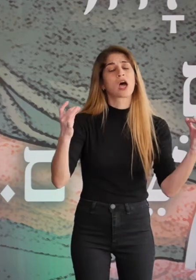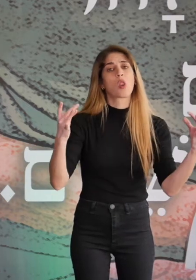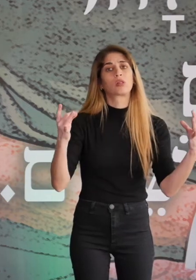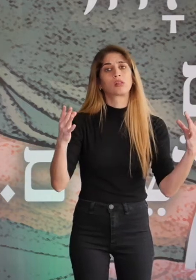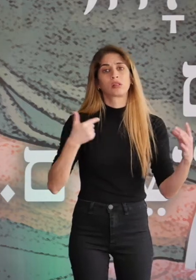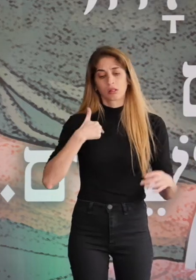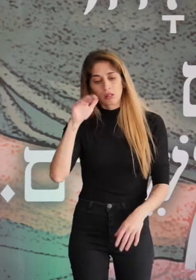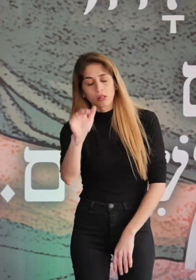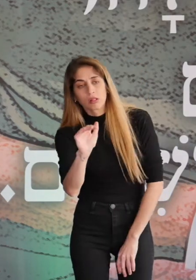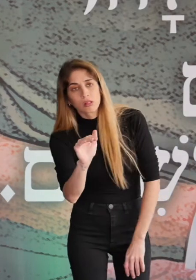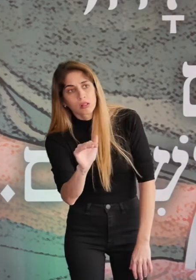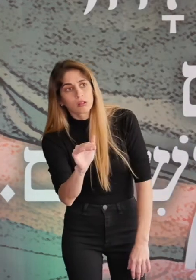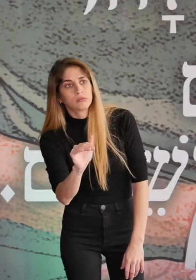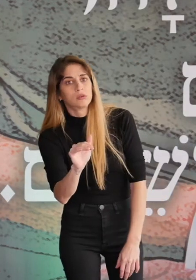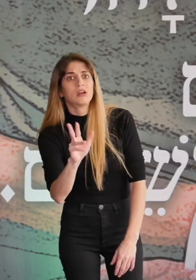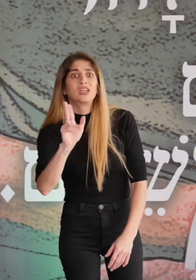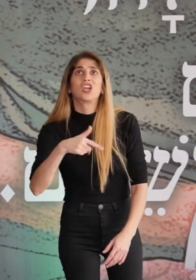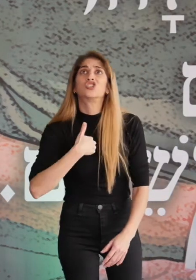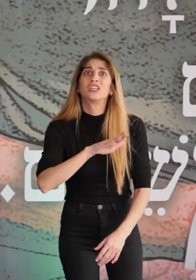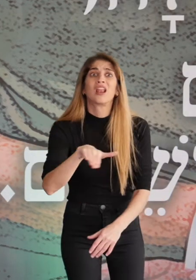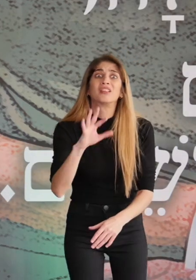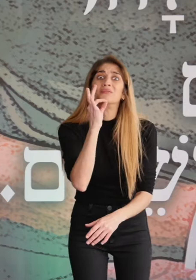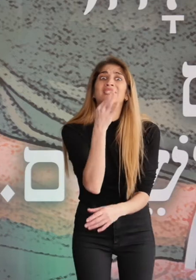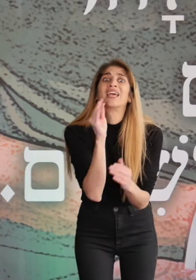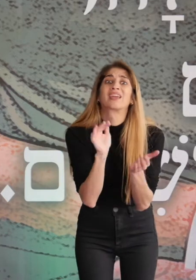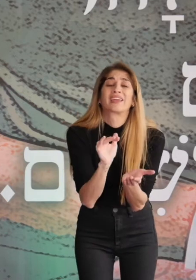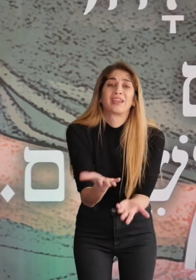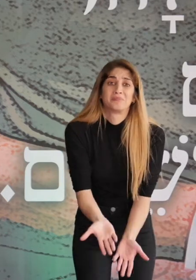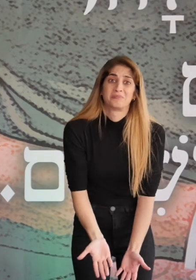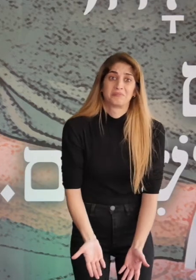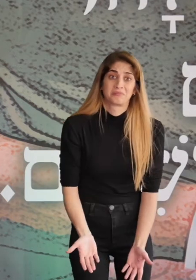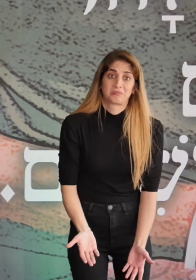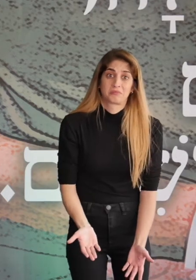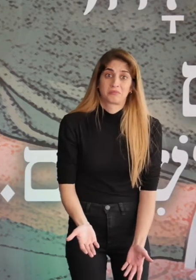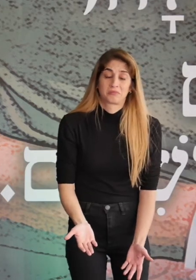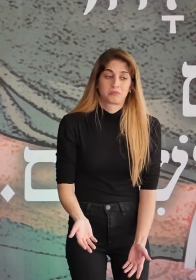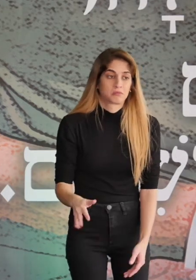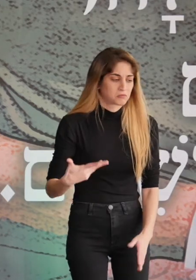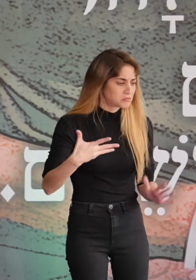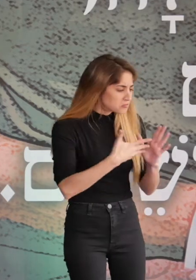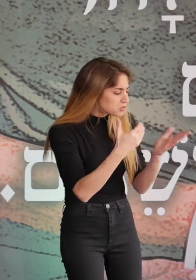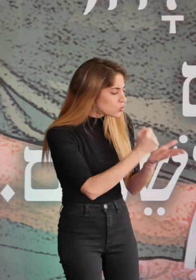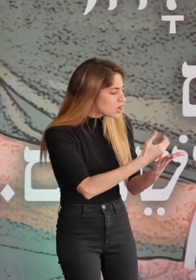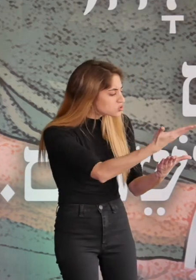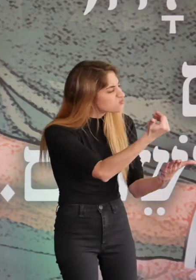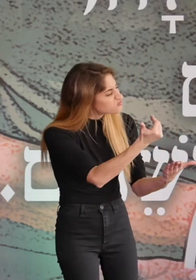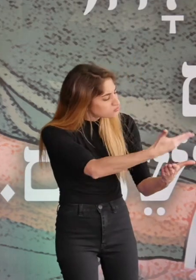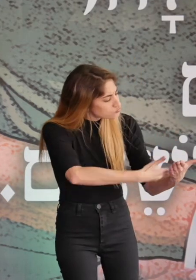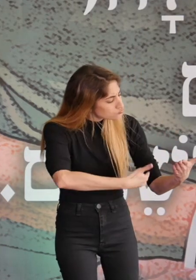אמרתי לו שיש לי ילדים מאוד צעירים. הוא בדק את תעודות הזהות